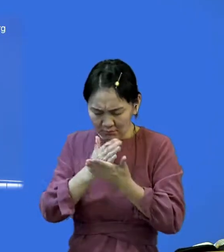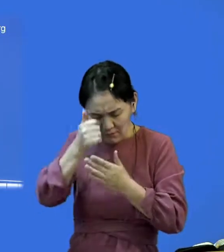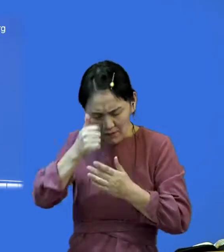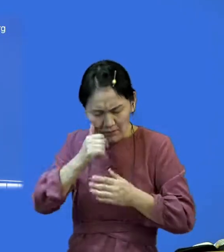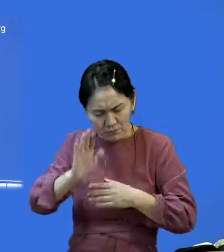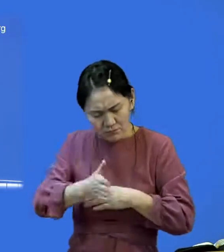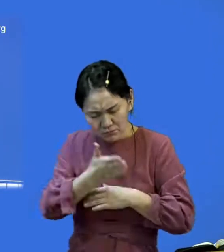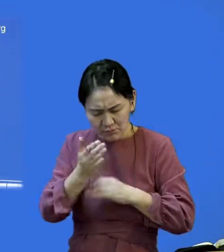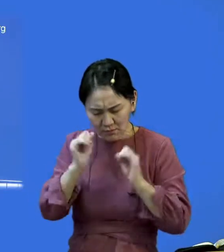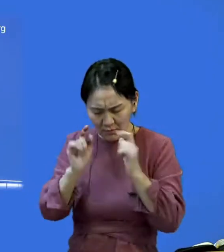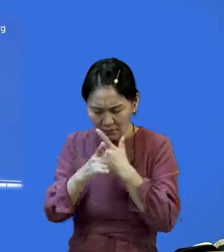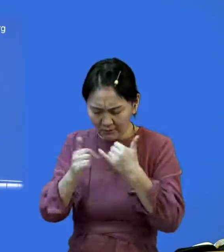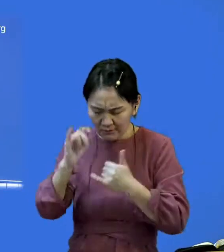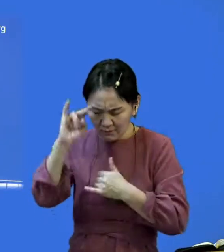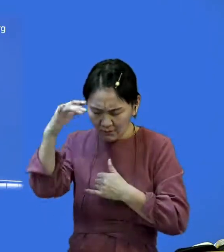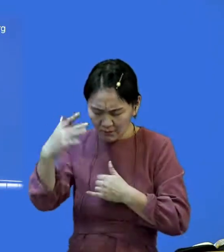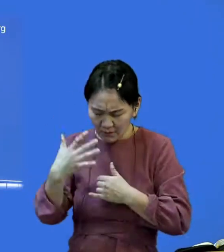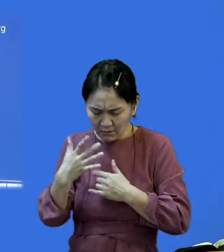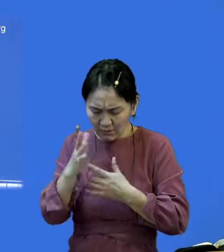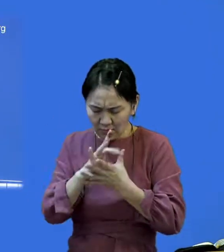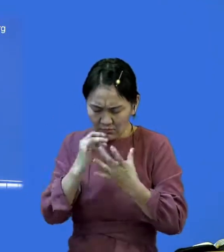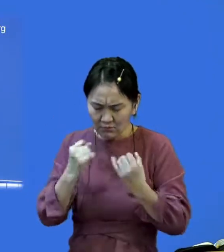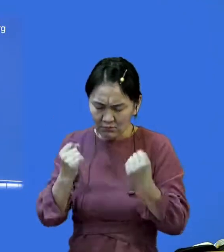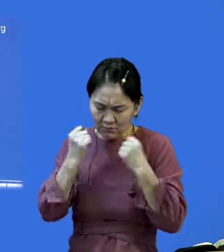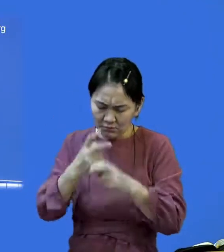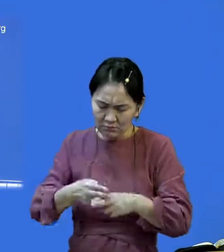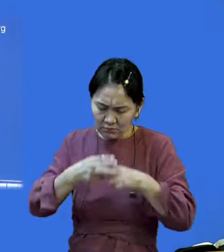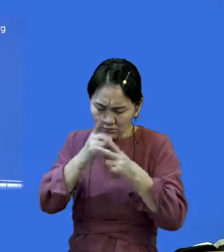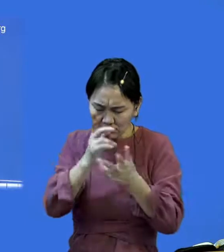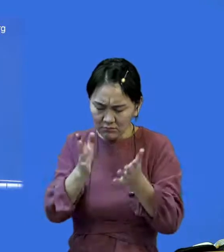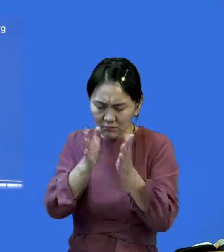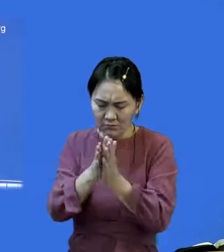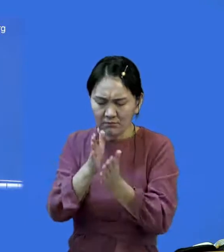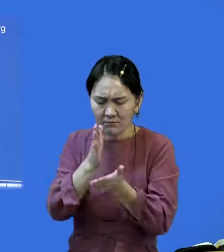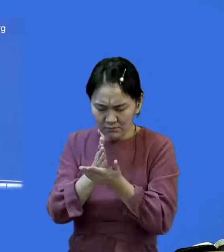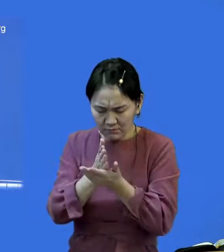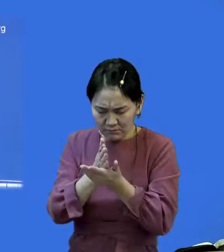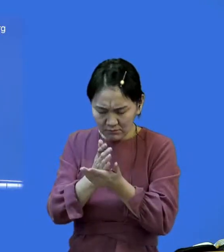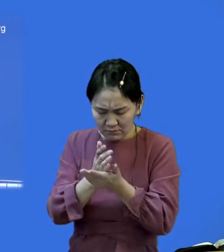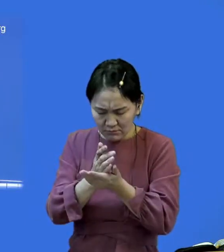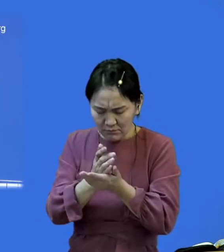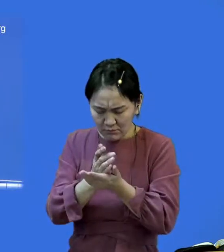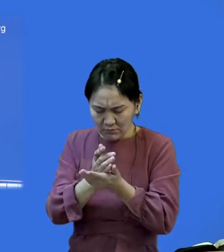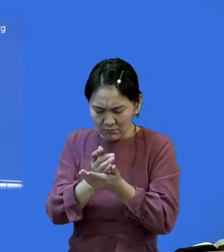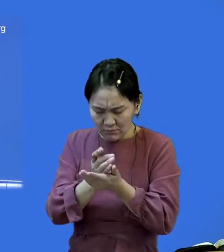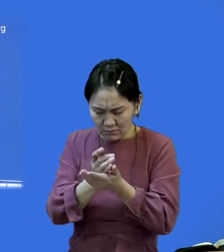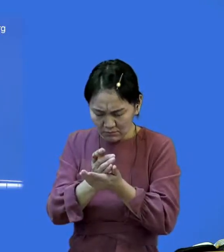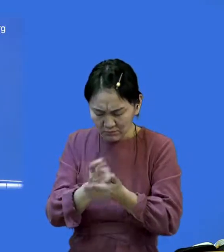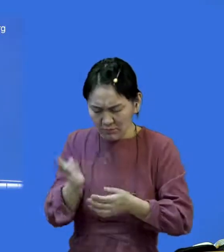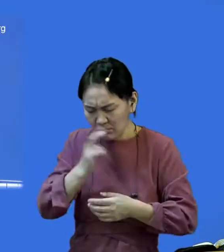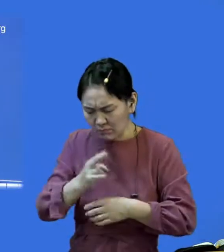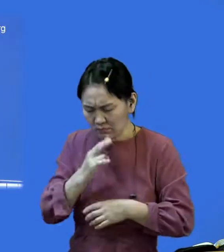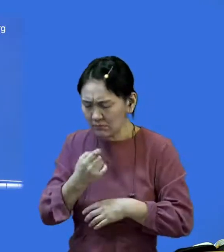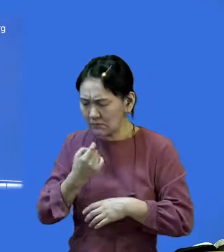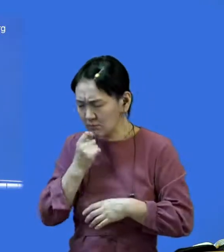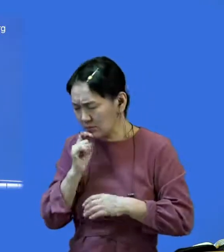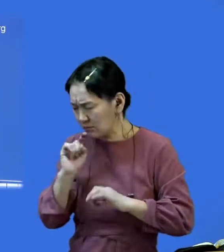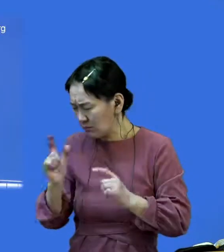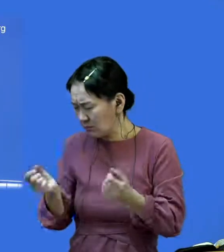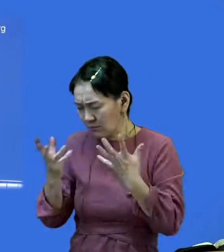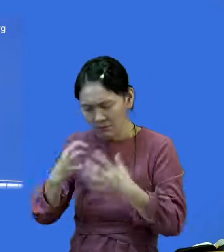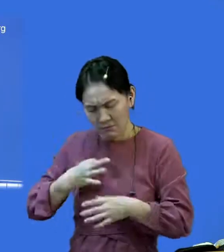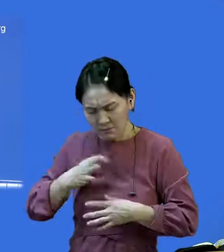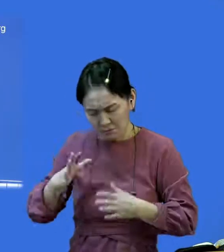болон ариун сүнсний хүч чадлаараа та хамт байж, хүнд байдал дотроо байсан ч зөрөгтэйгээр сайн